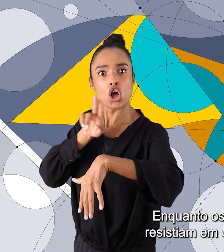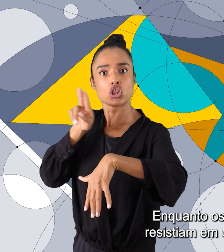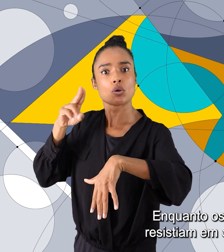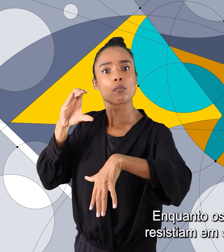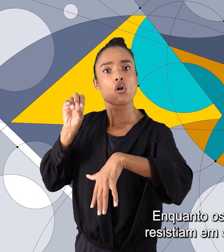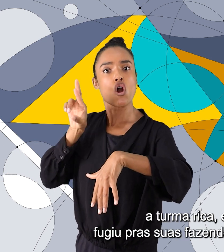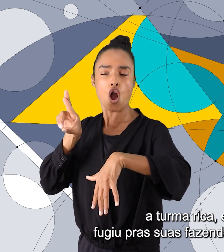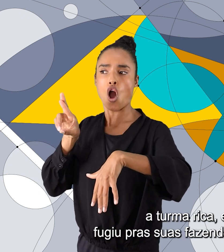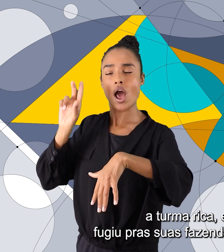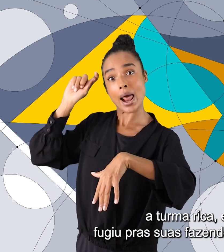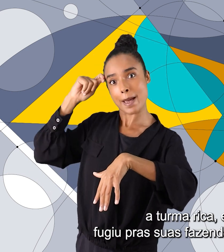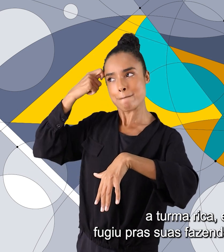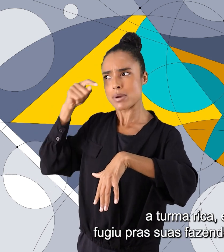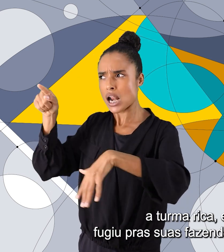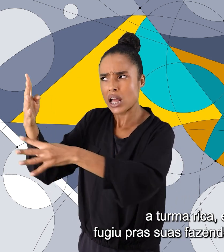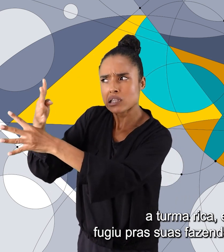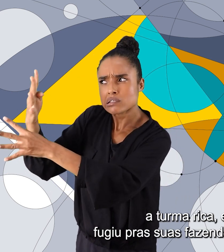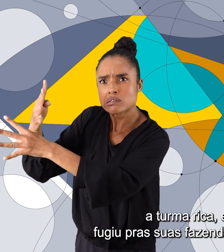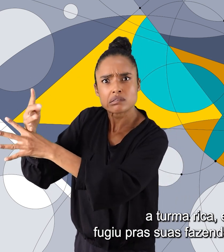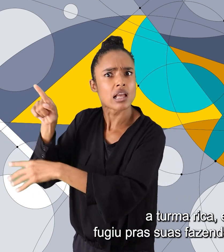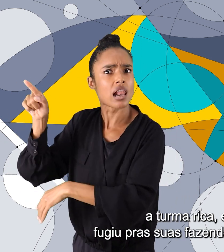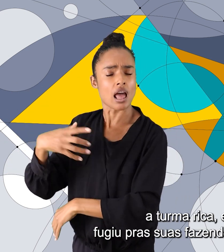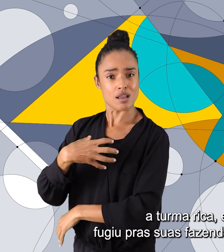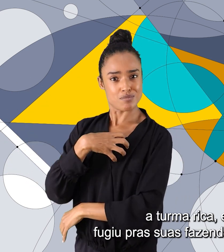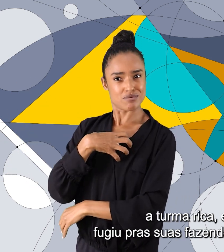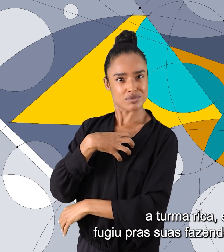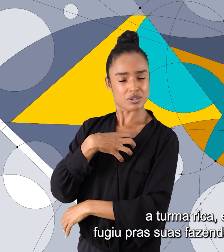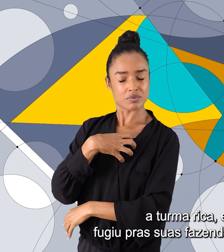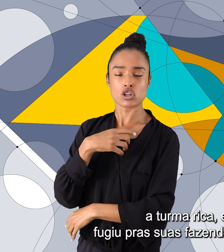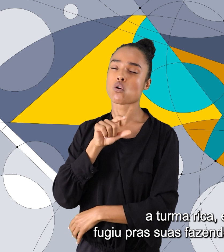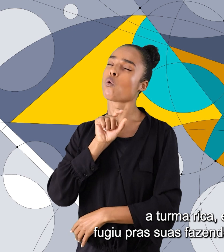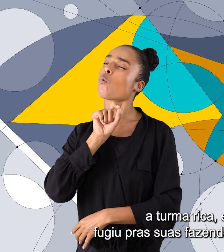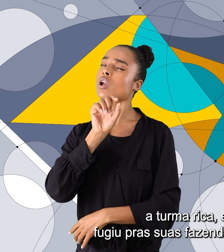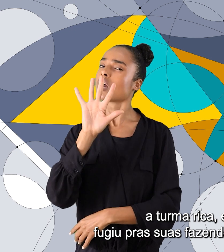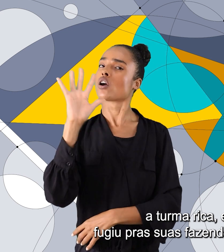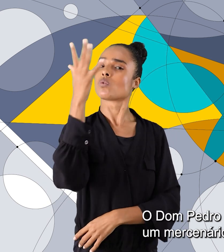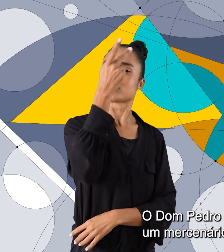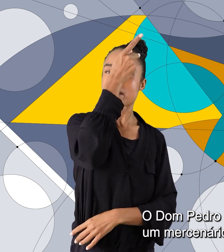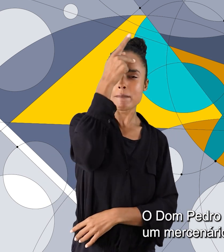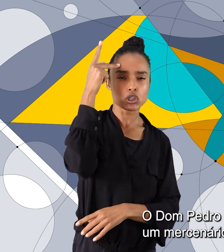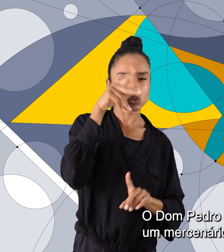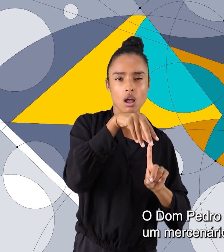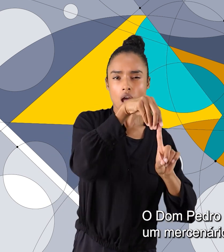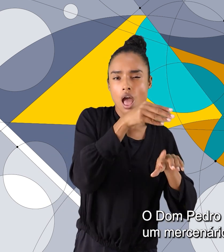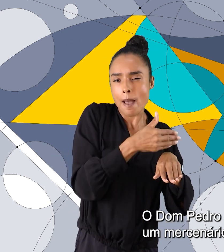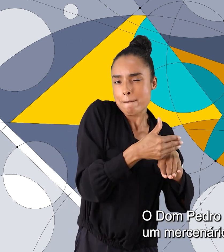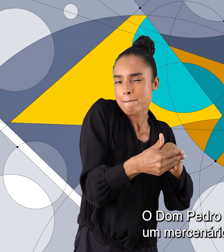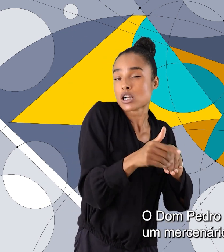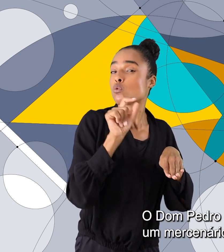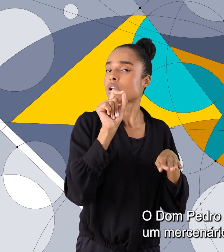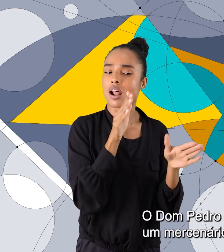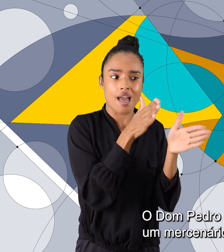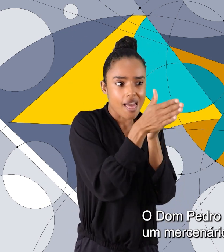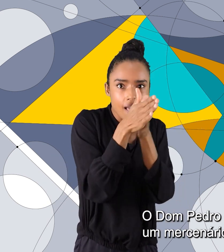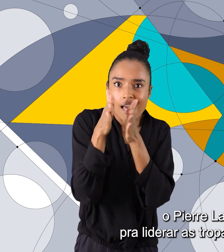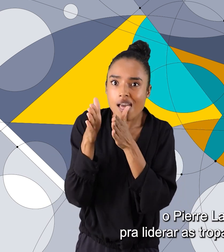em Salvador, a turma rica e branca fugiu para suas fazendas no Recôncavo. O Dom Pedro contratou um